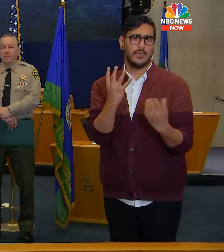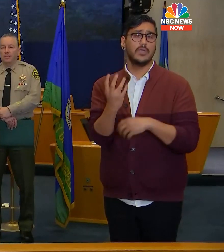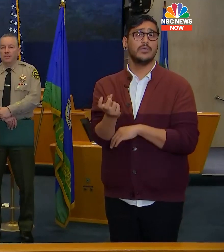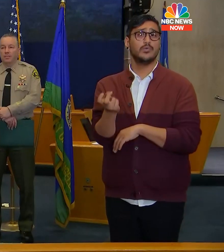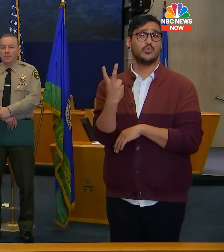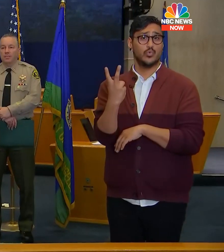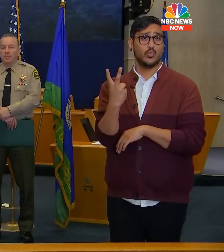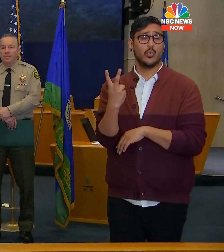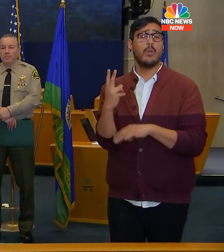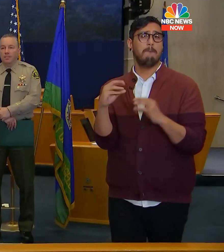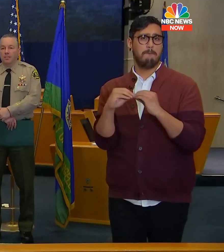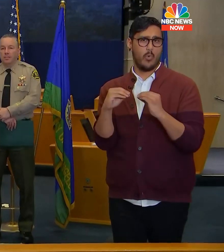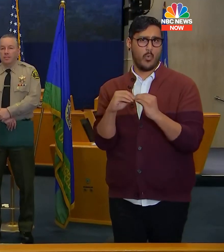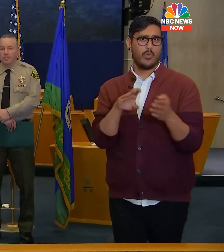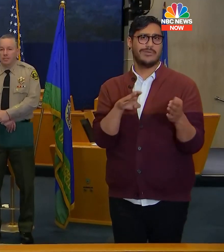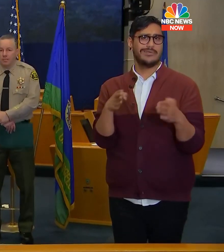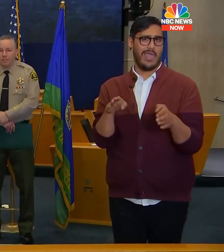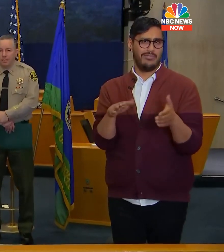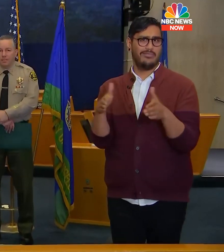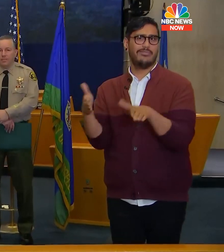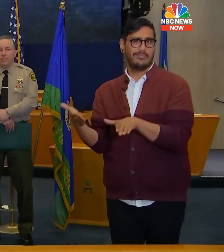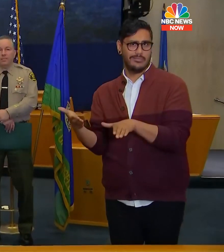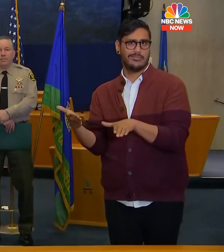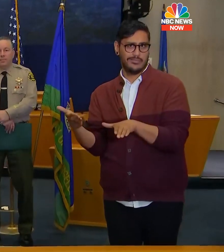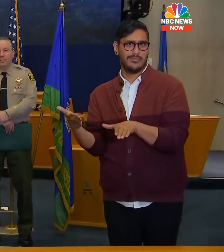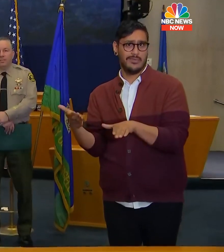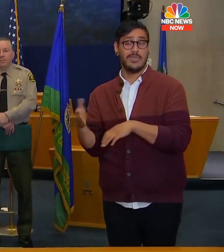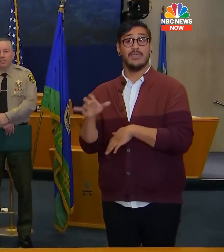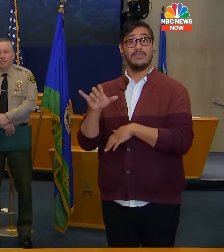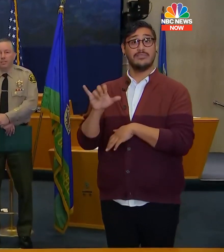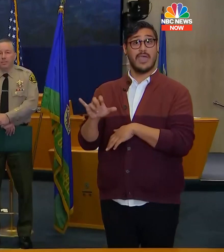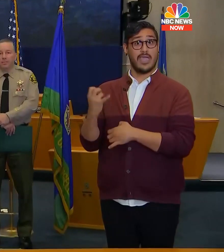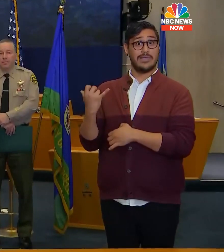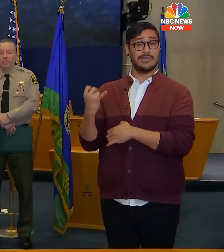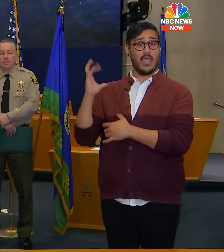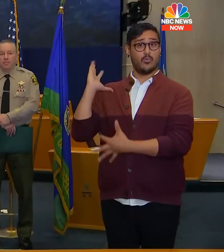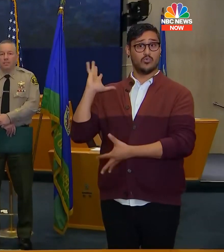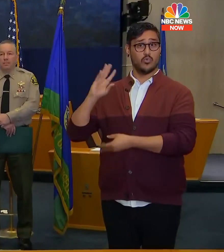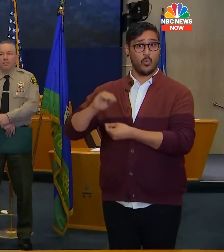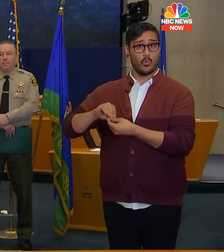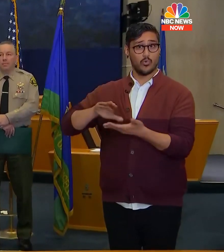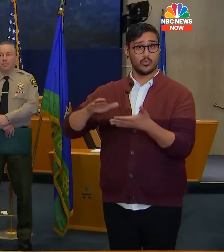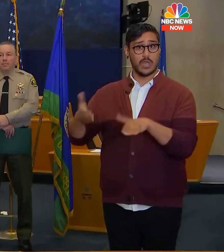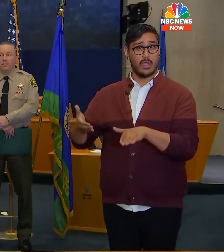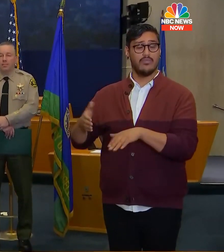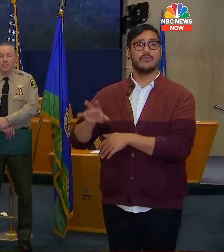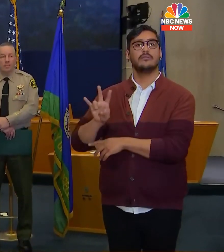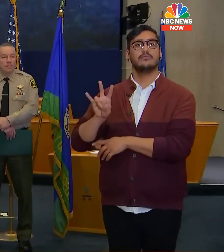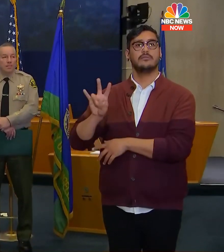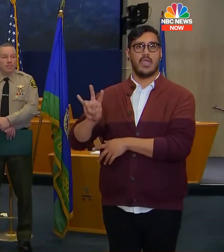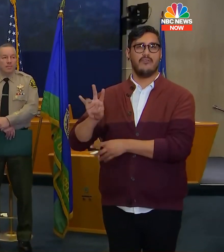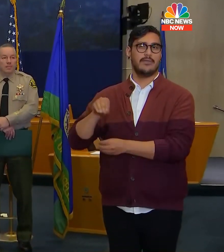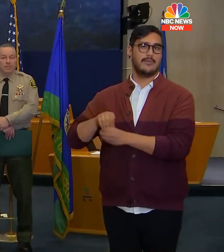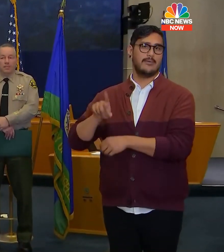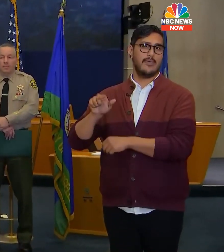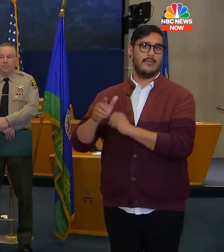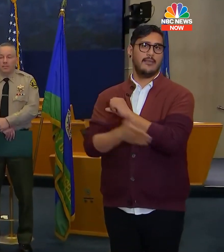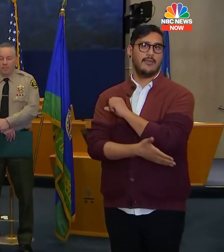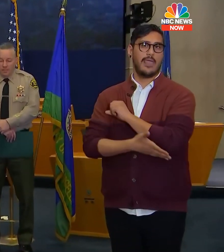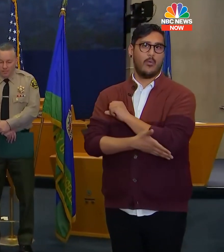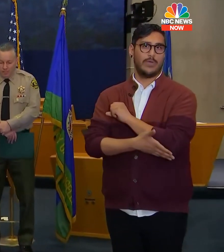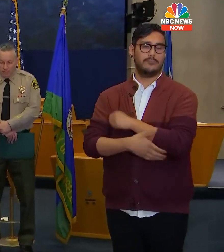muertes adicionales. Esto eleva el número total de los muertes a 7 en el condado de Los